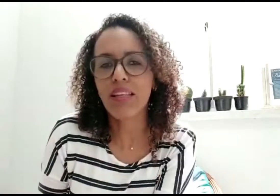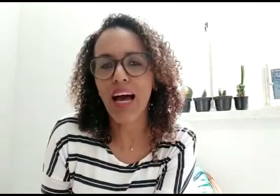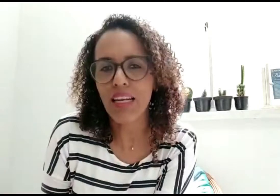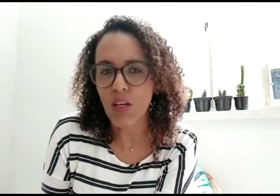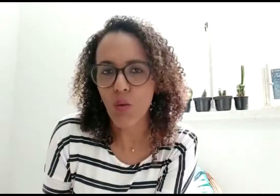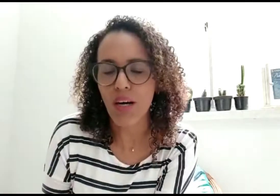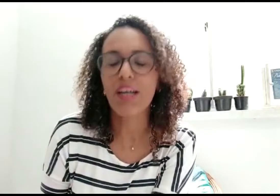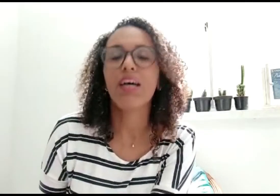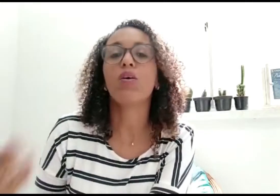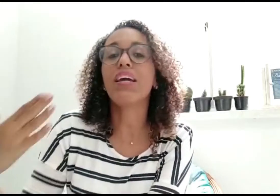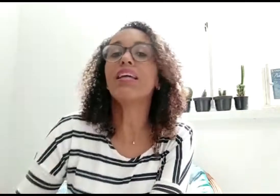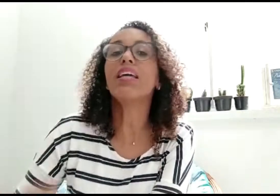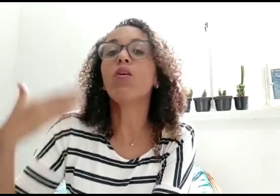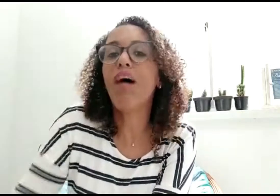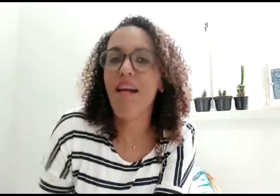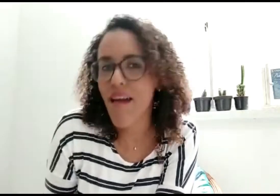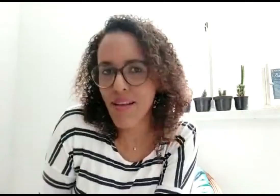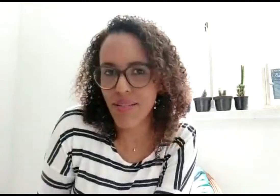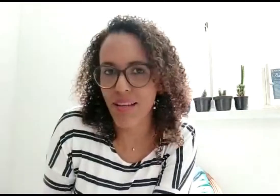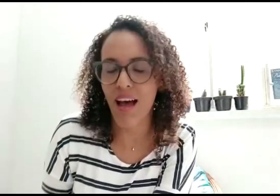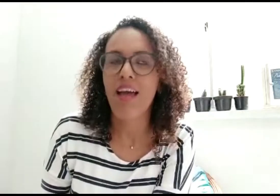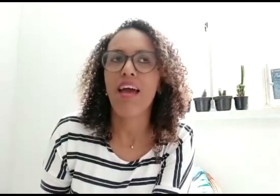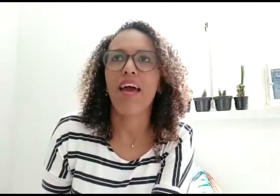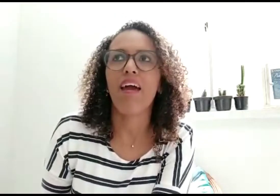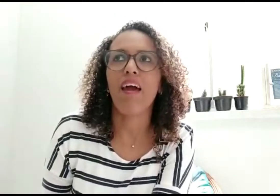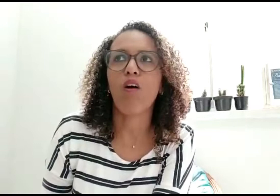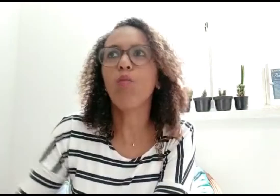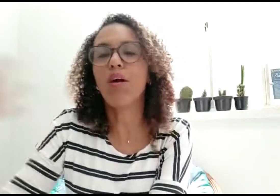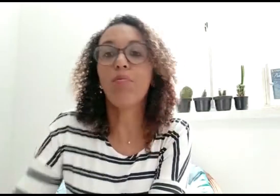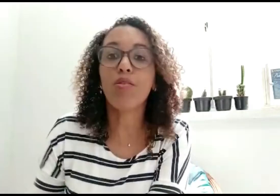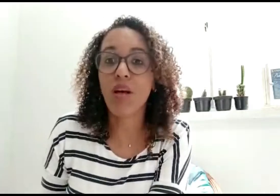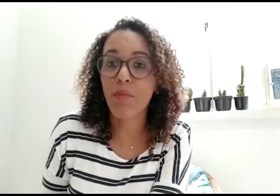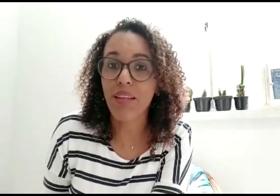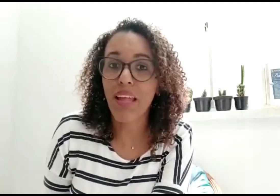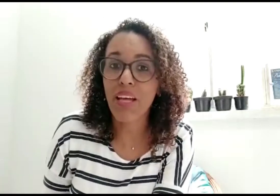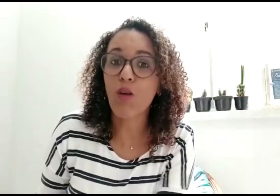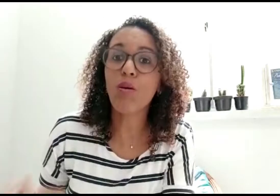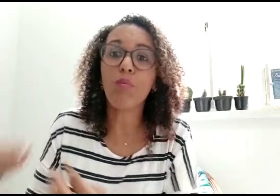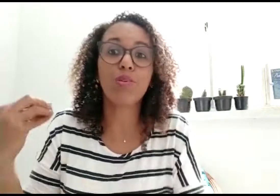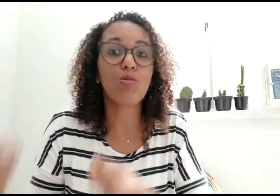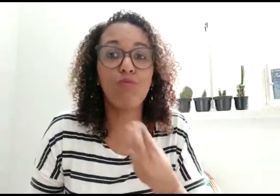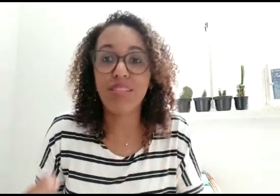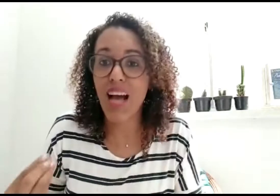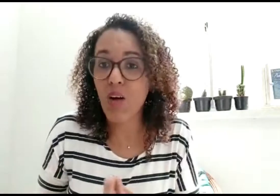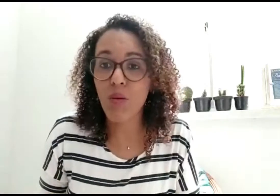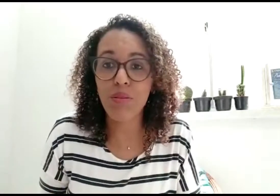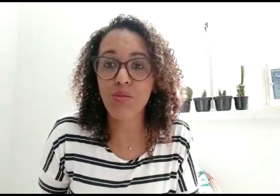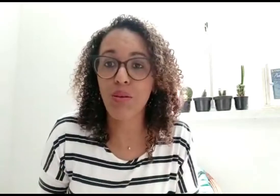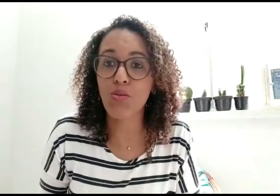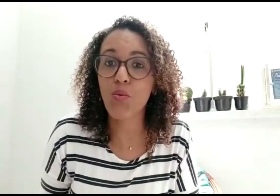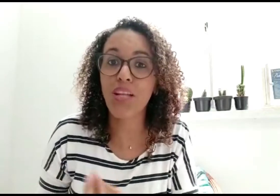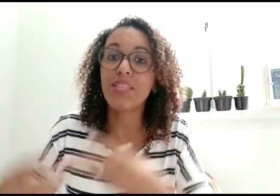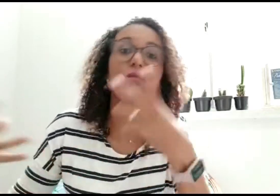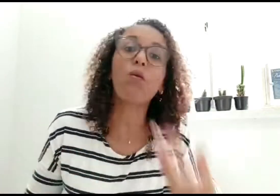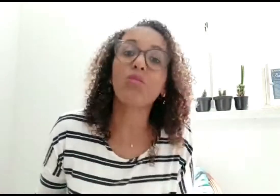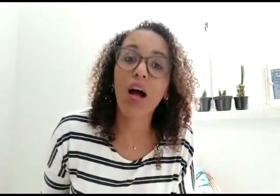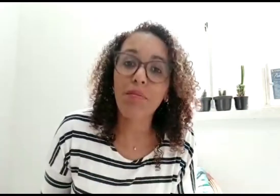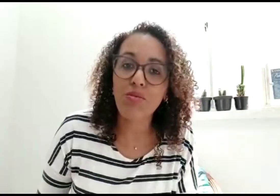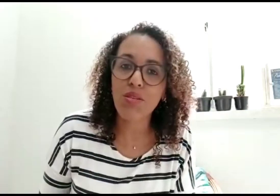da língua. Que língua é essa? Como que eu posso aprender? Como que eu posso conversar com uma pessoa surda? E se eu encontrar uma pessoa